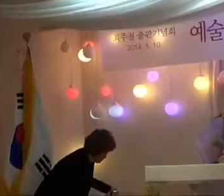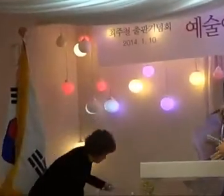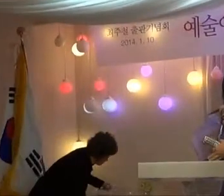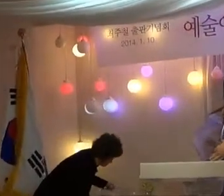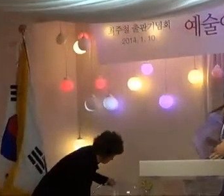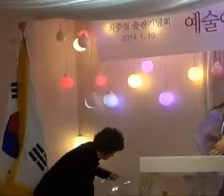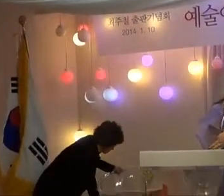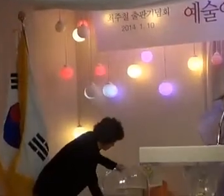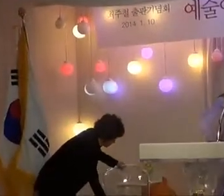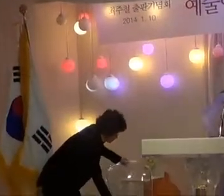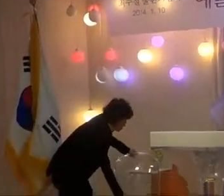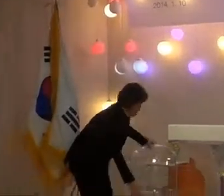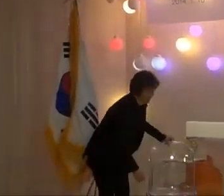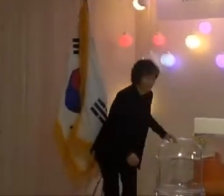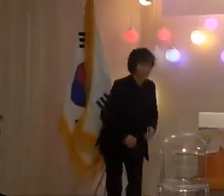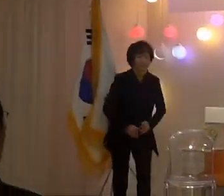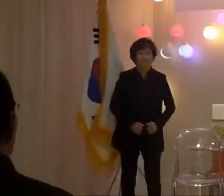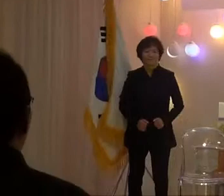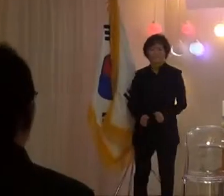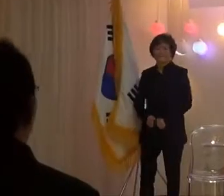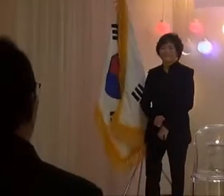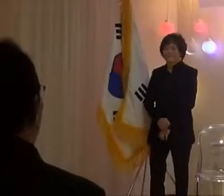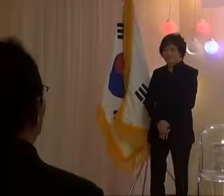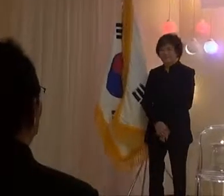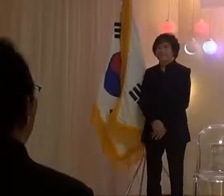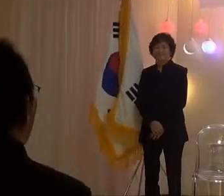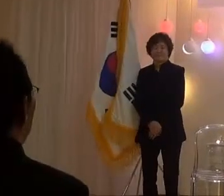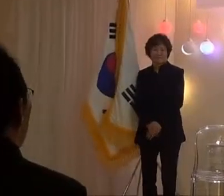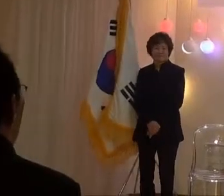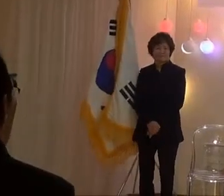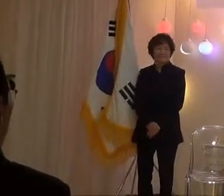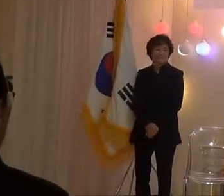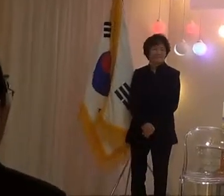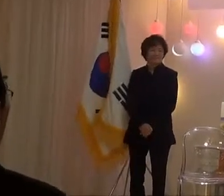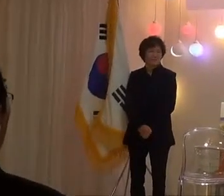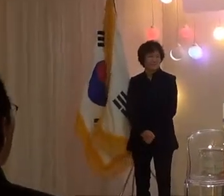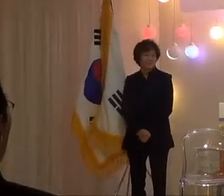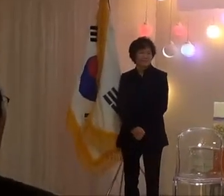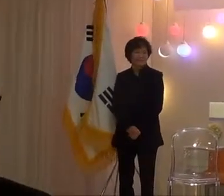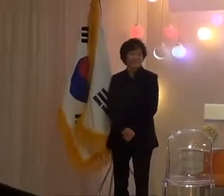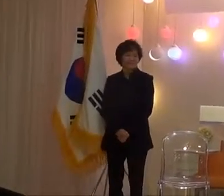김진양 수거감사께서 같이 소개해 주시겠습니다.